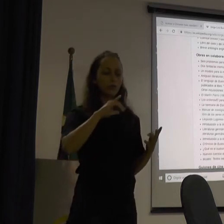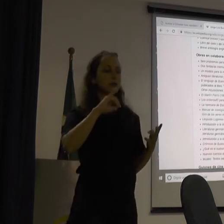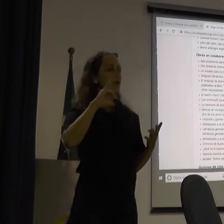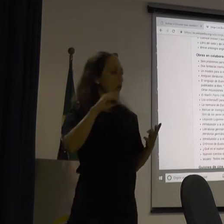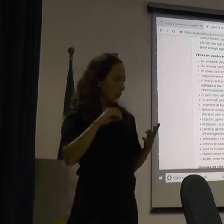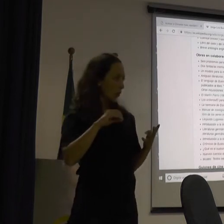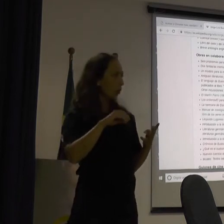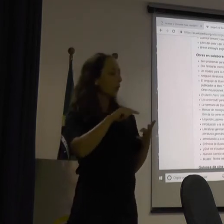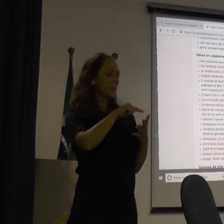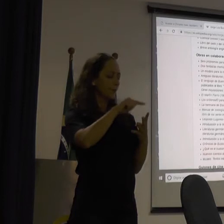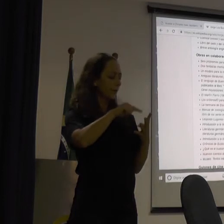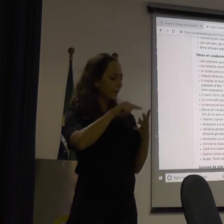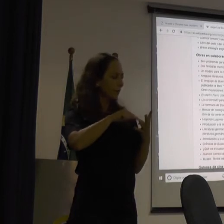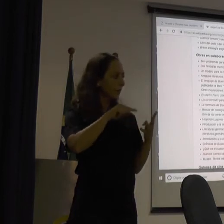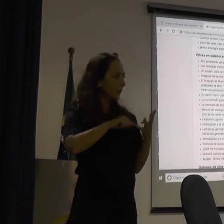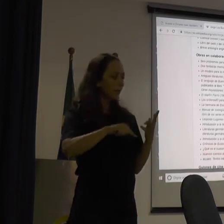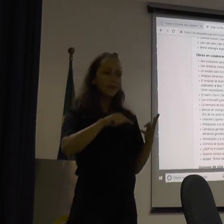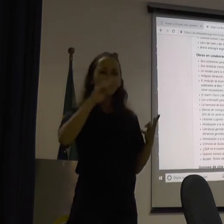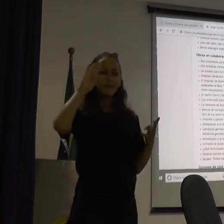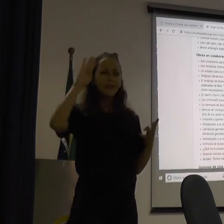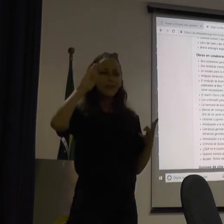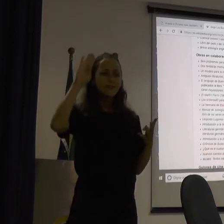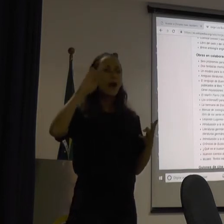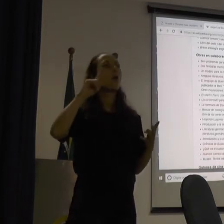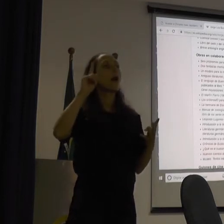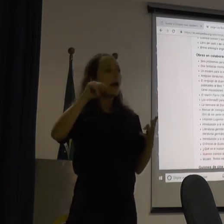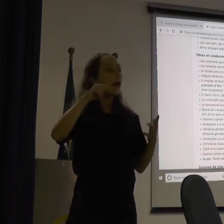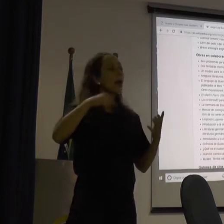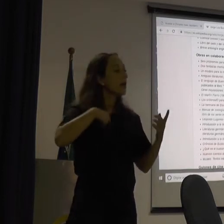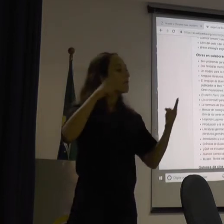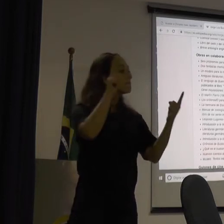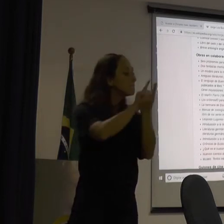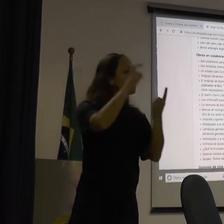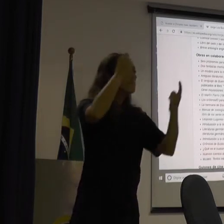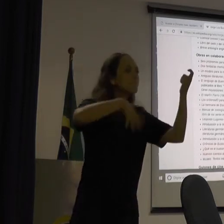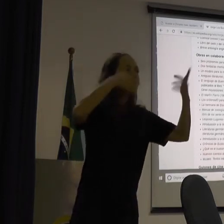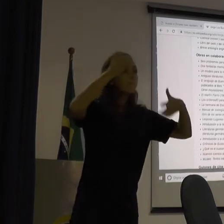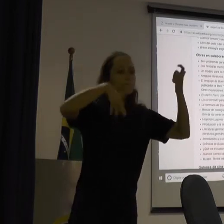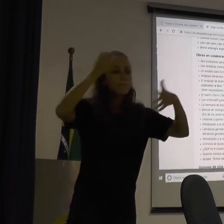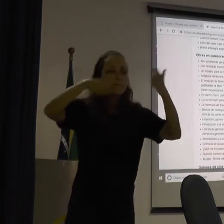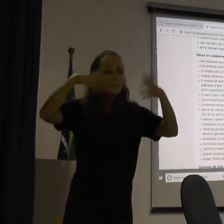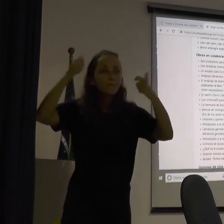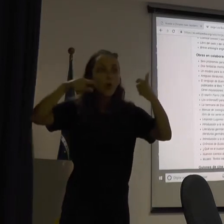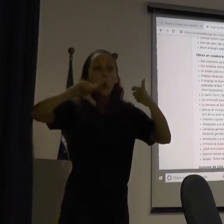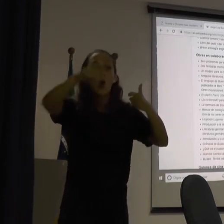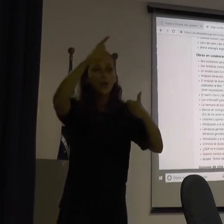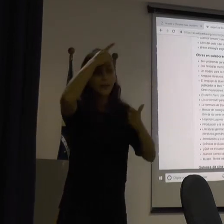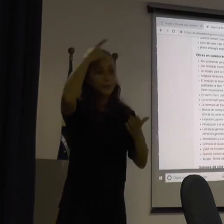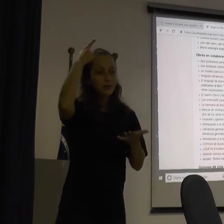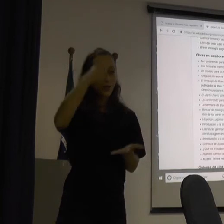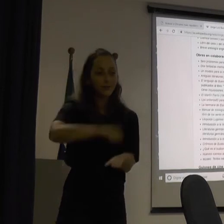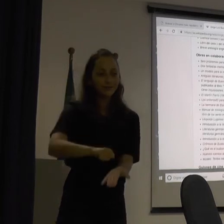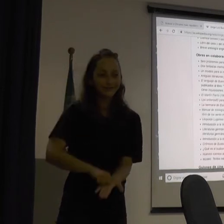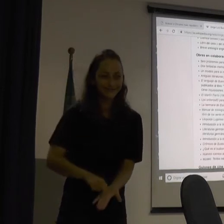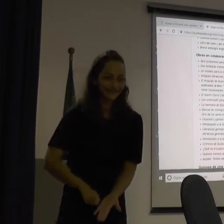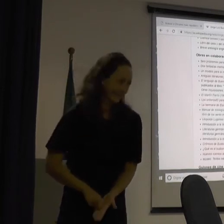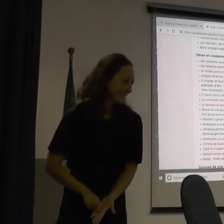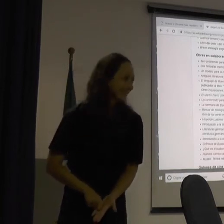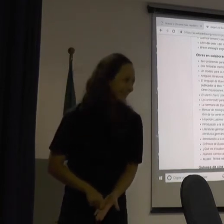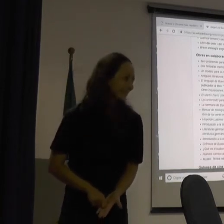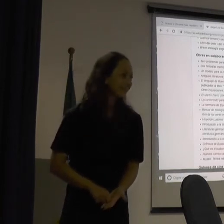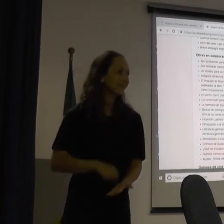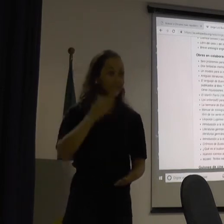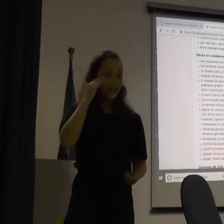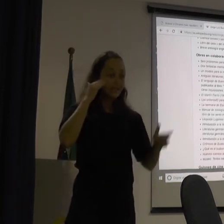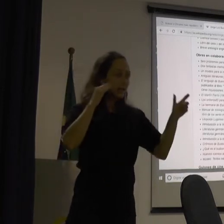é um corpus principalmente de comentários. O mestre disse, Pitágoras, então ele fala, ele tinha muito